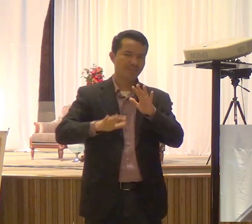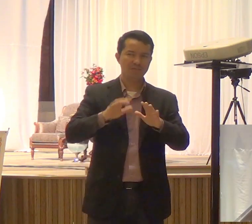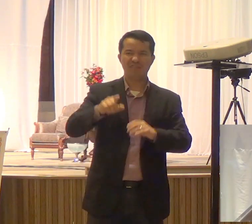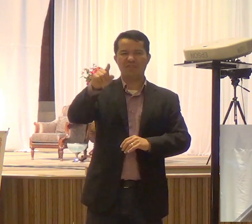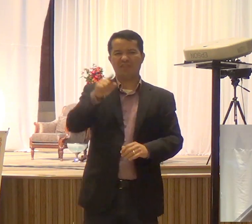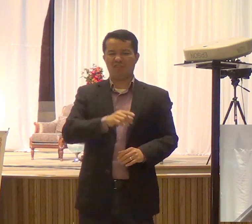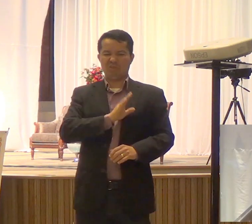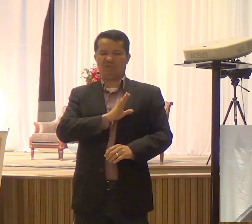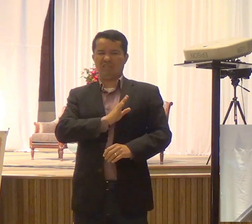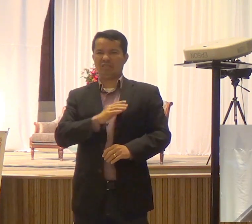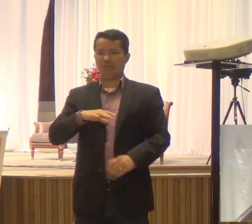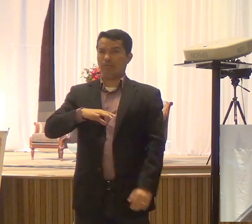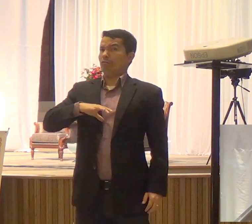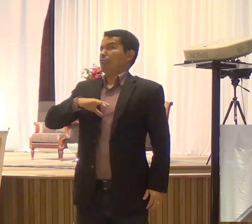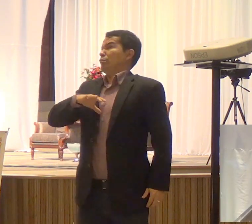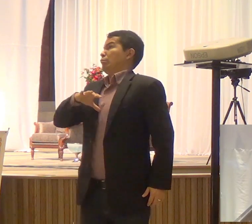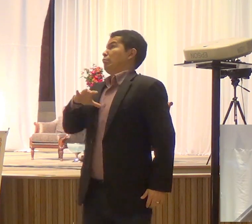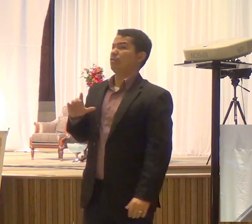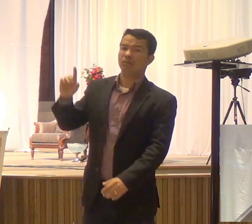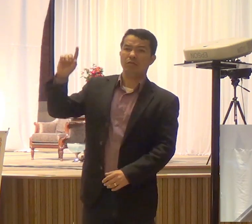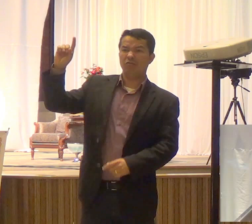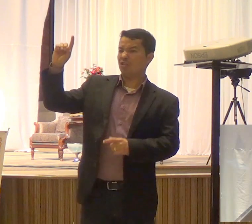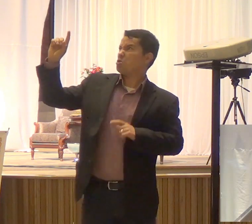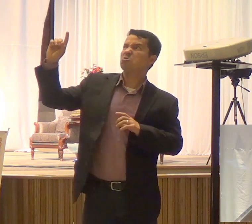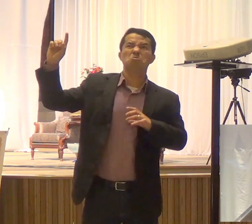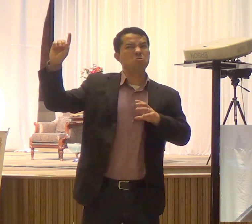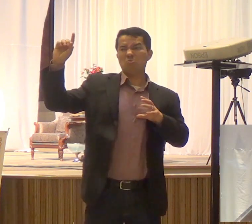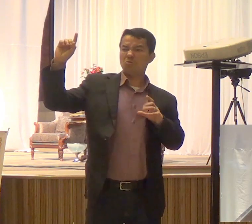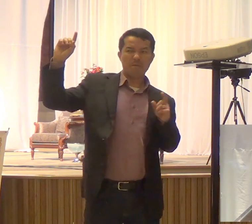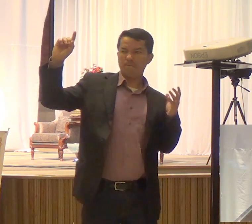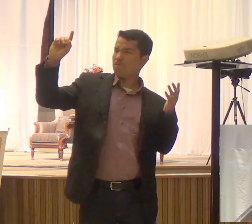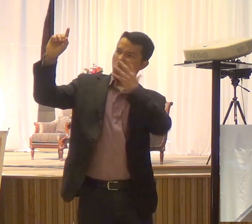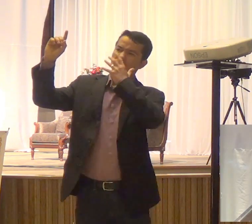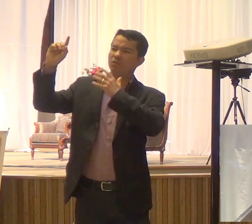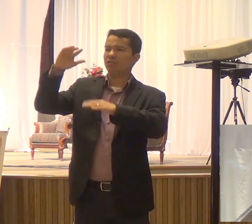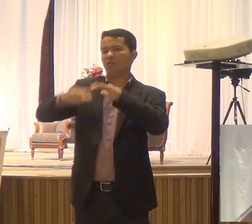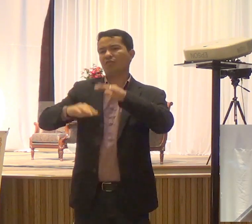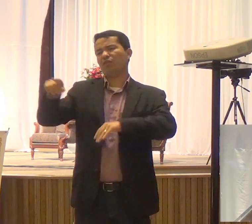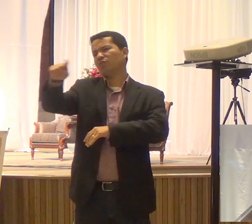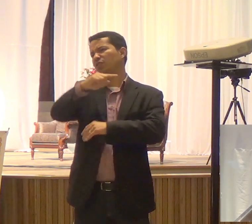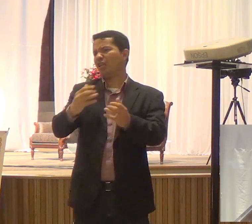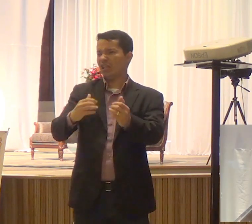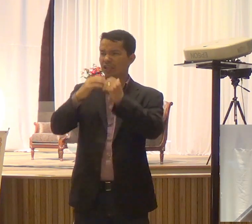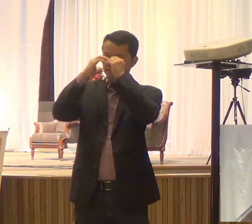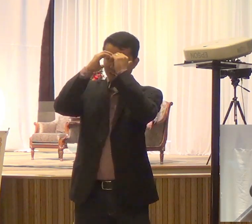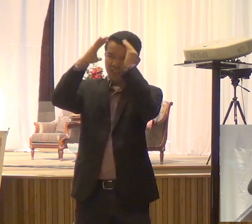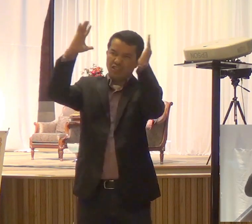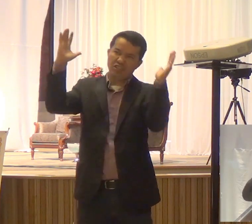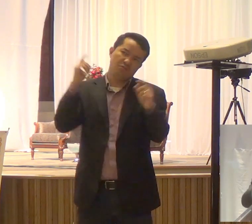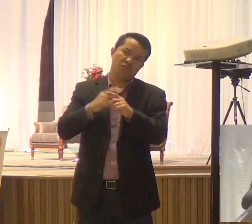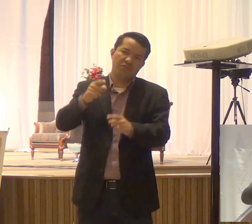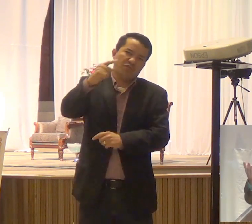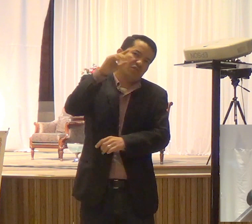anda revoltado com o Senhor, e de repente pensando em desistir, porque acha que você precisa ser